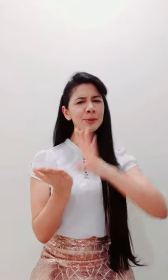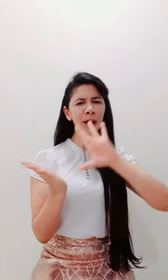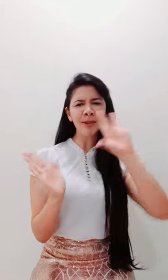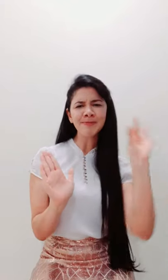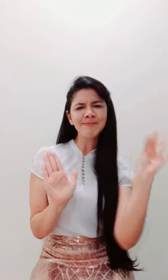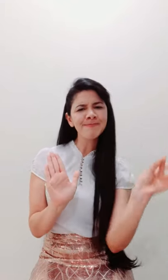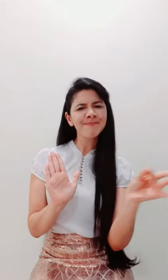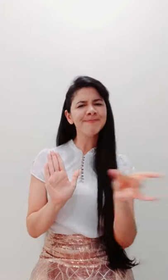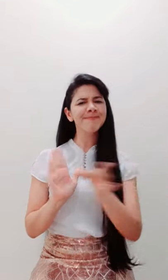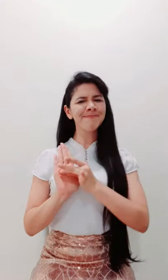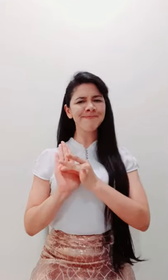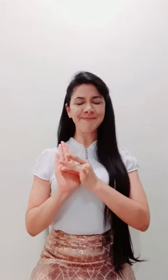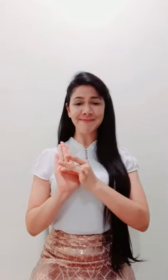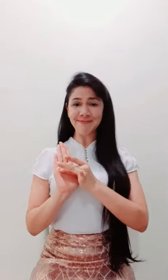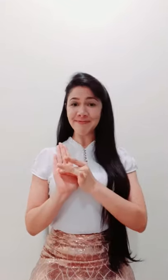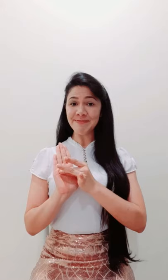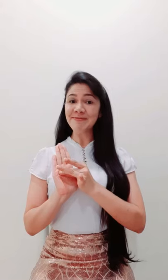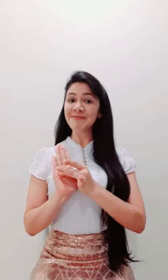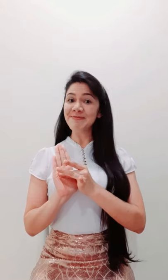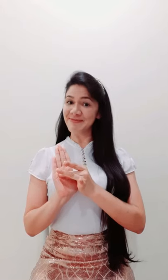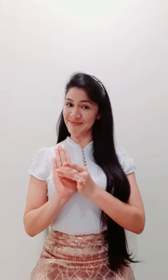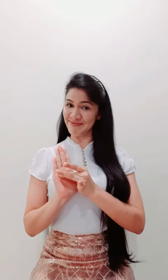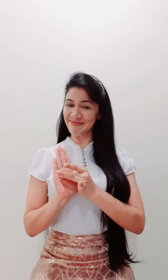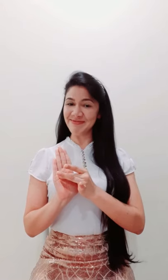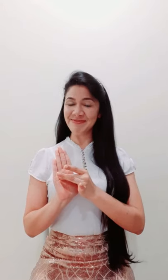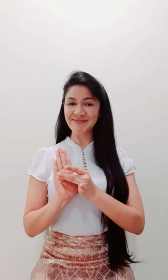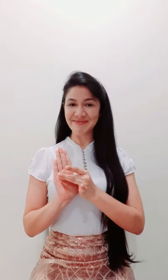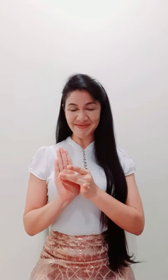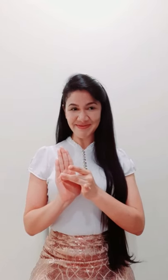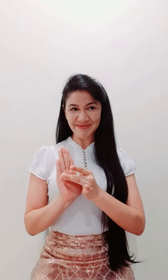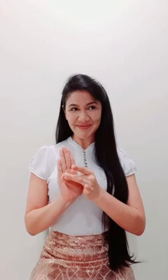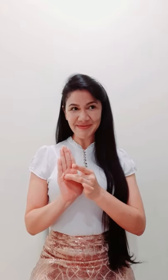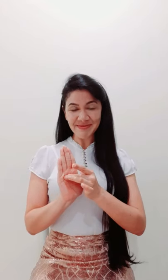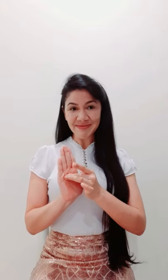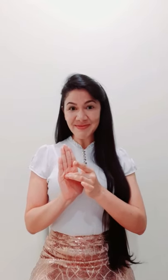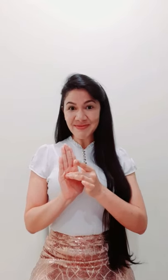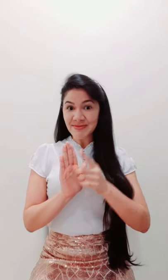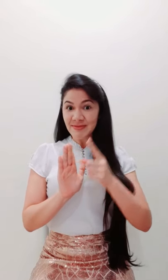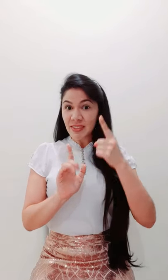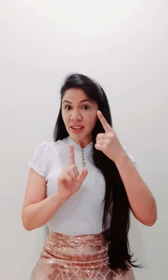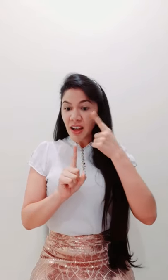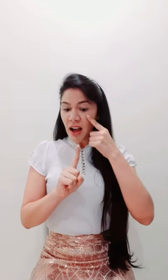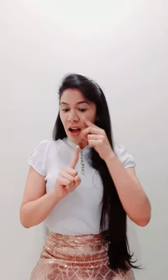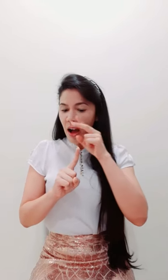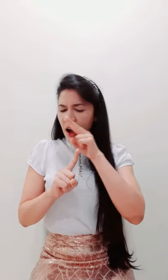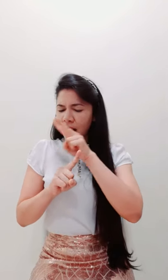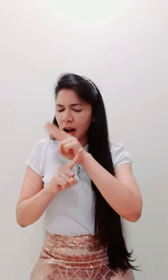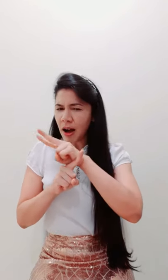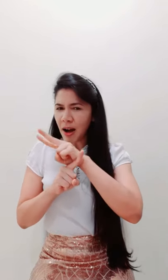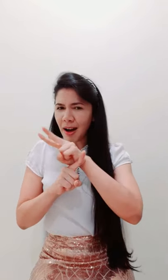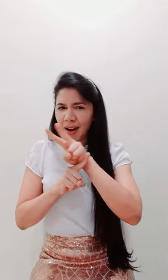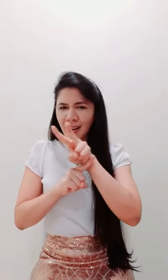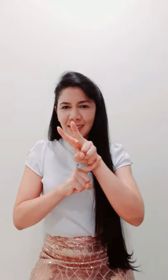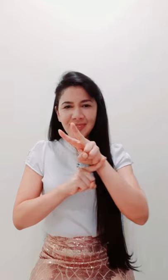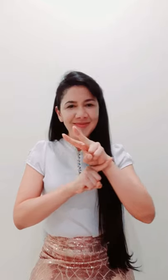Cristo Poderá permanecer Só